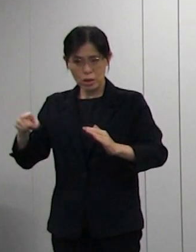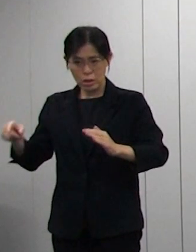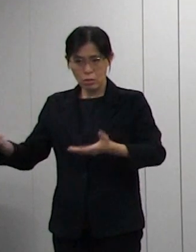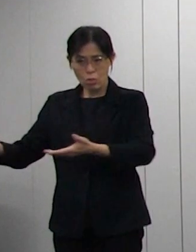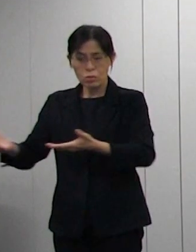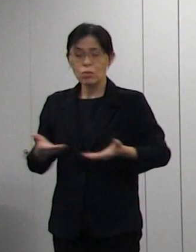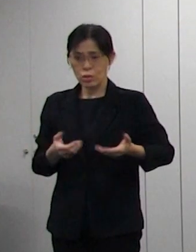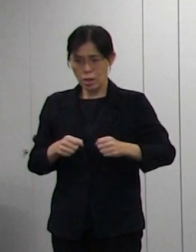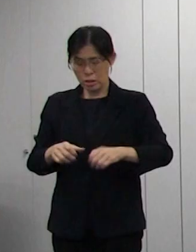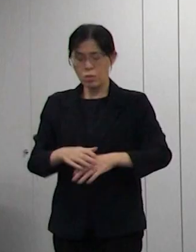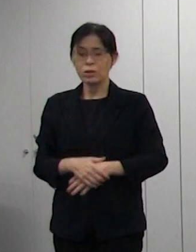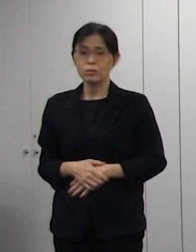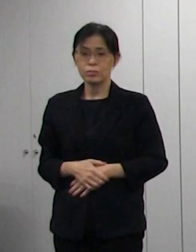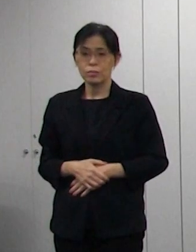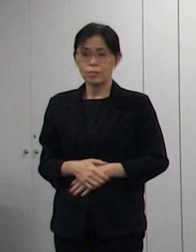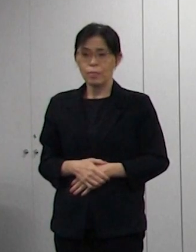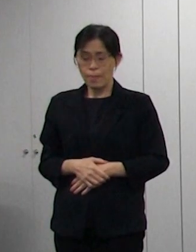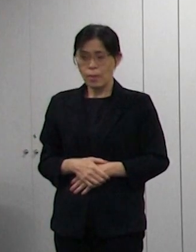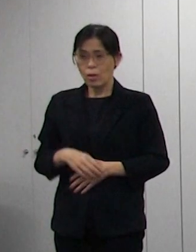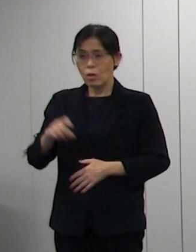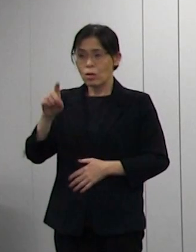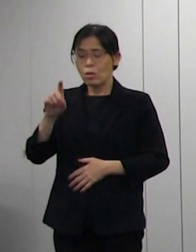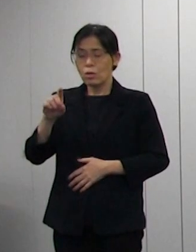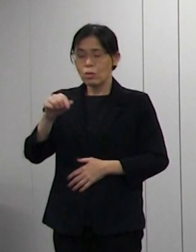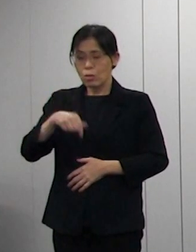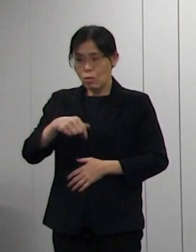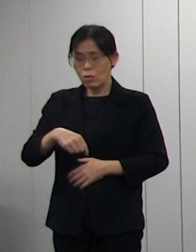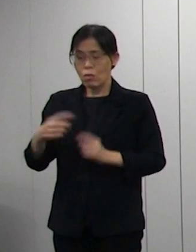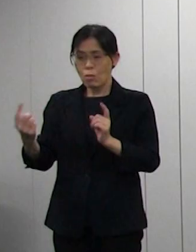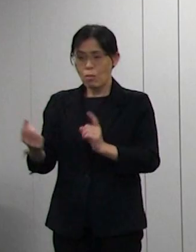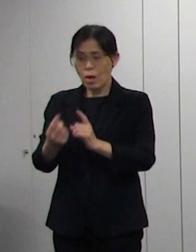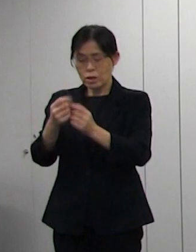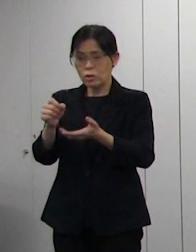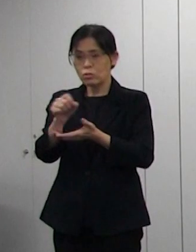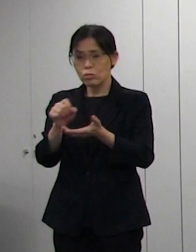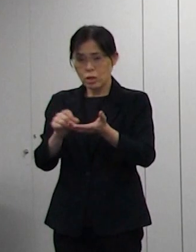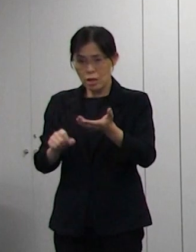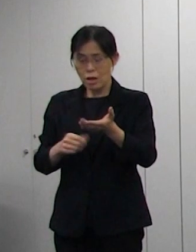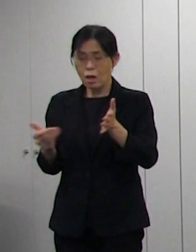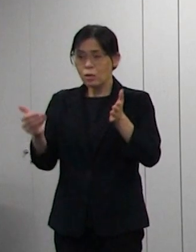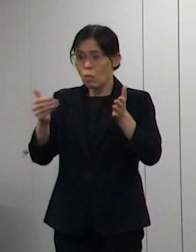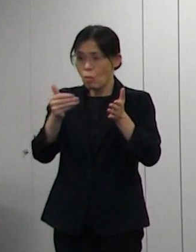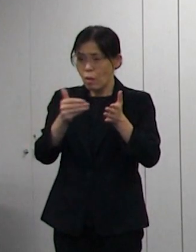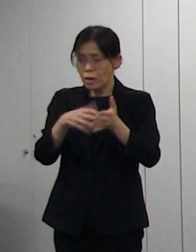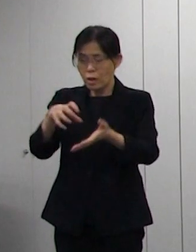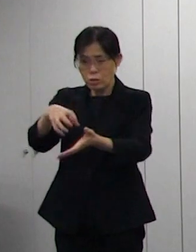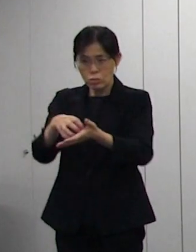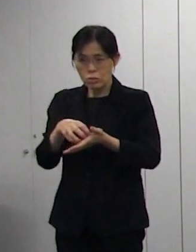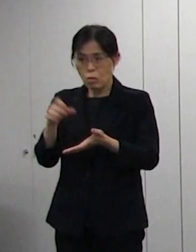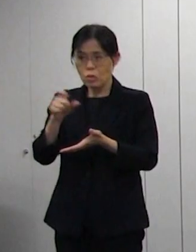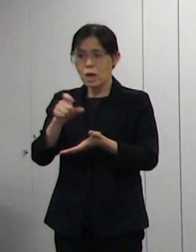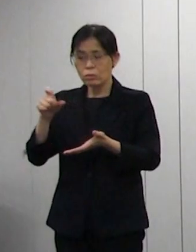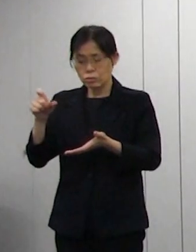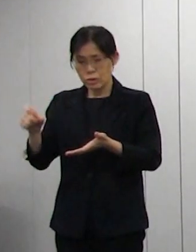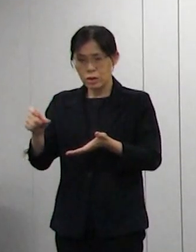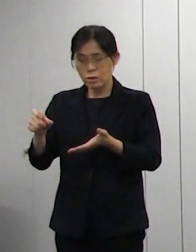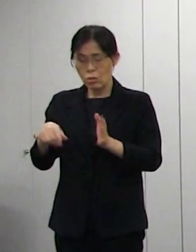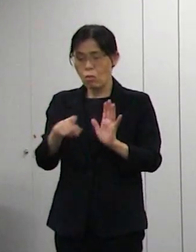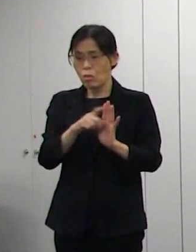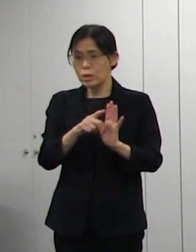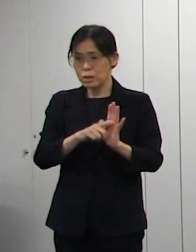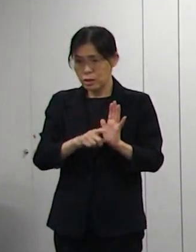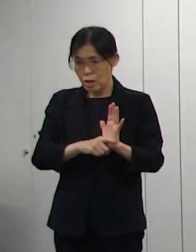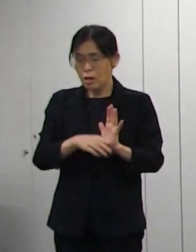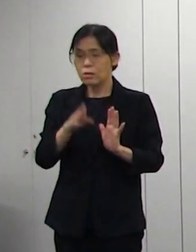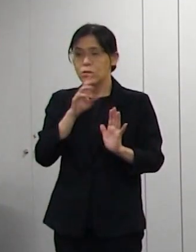。なおヒューヒューがマッチング単価ファイナルの受賞作品一覧、